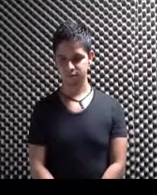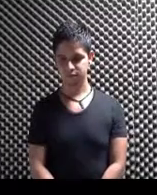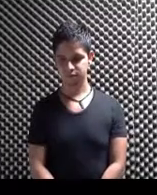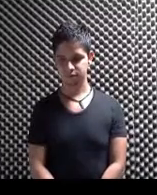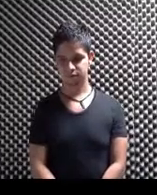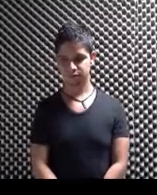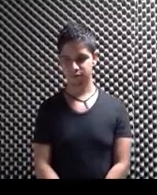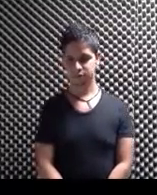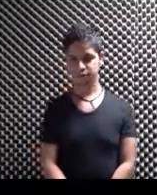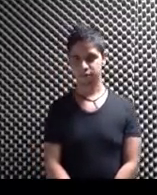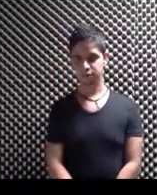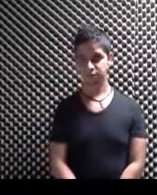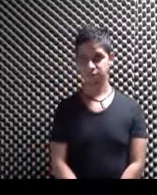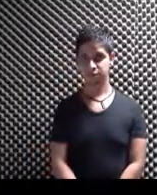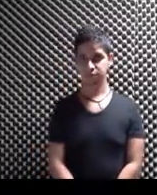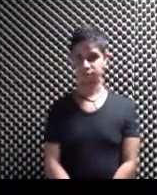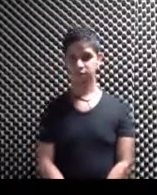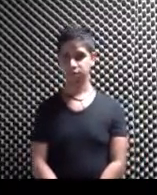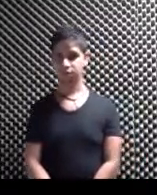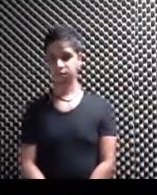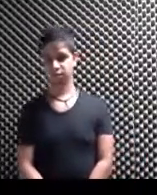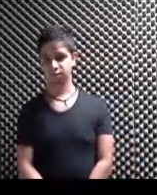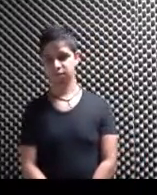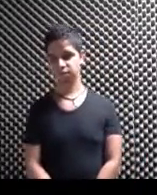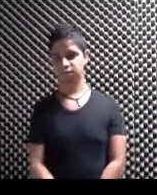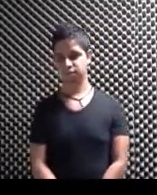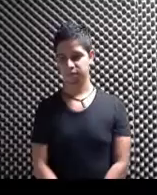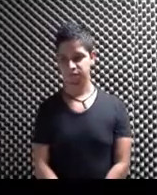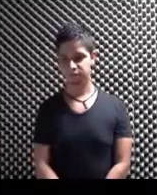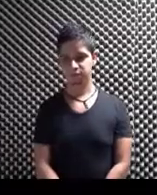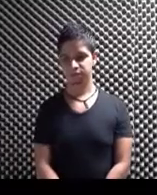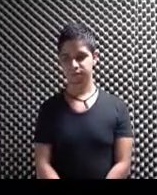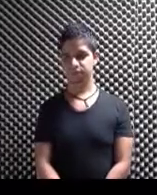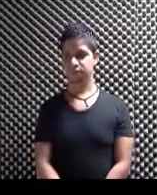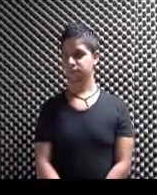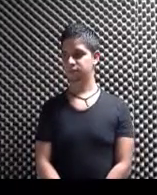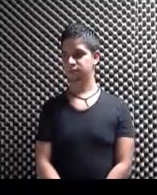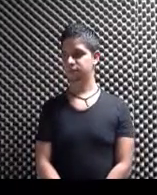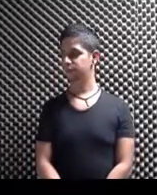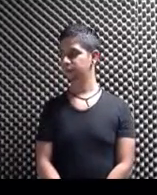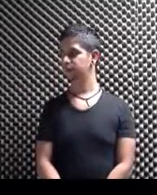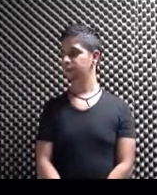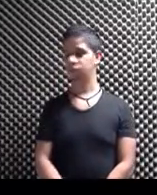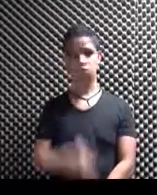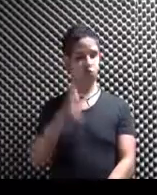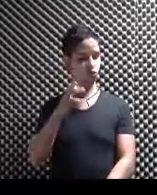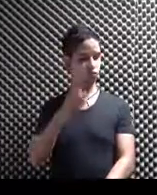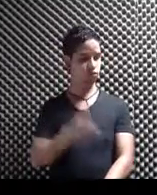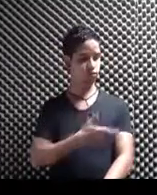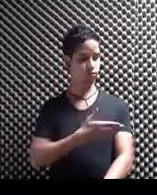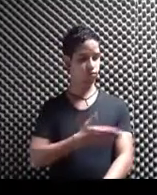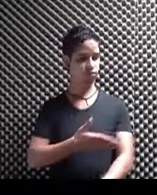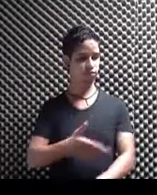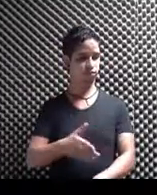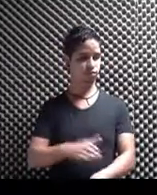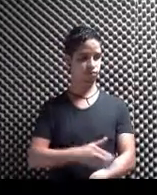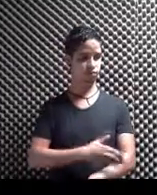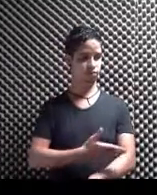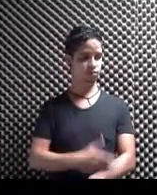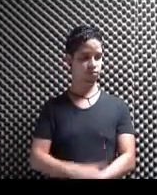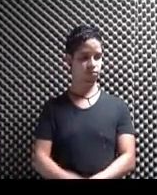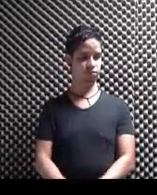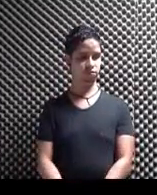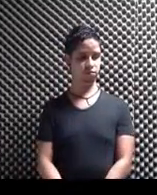oreja afirmativo el mencionado artículo bluetooth es su último modelo eso es correcto le hace juego con la